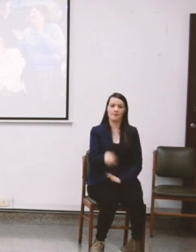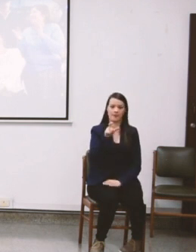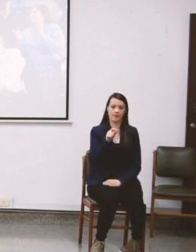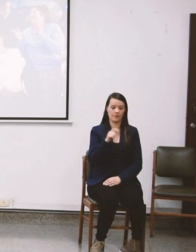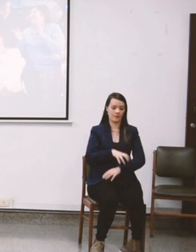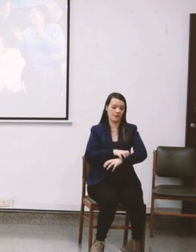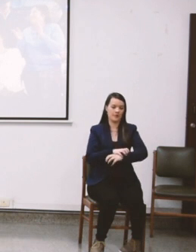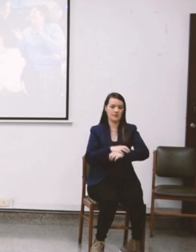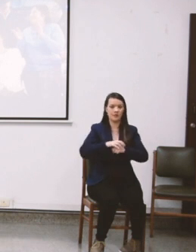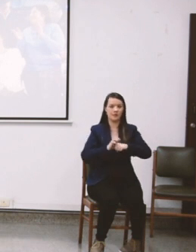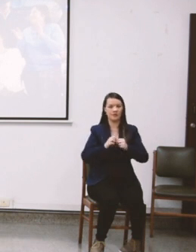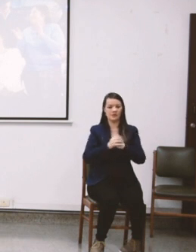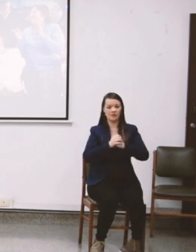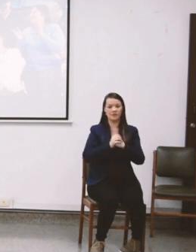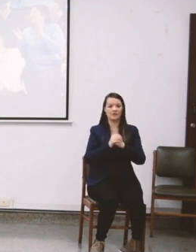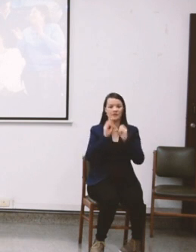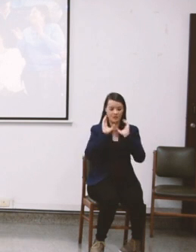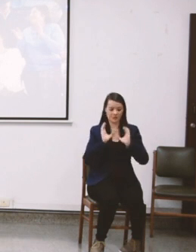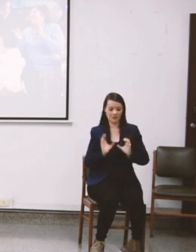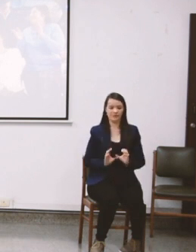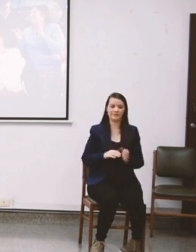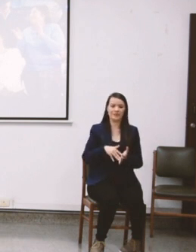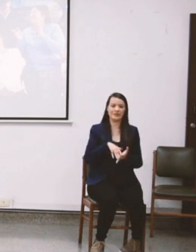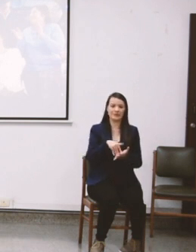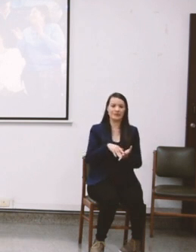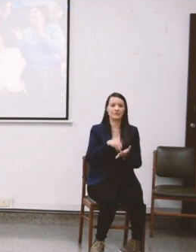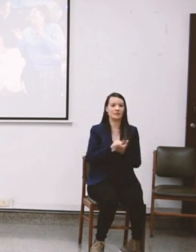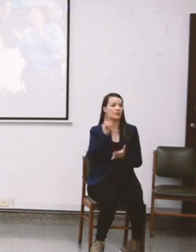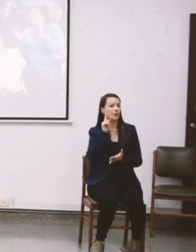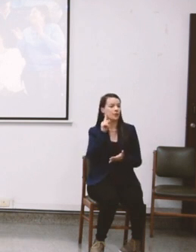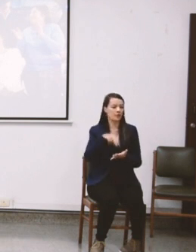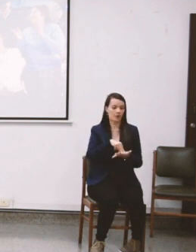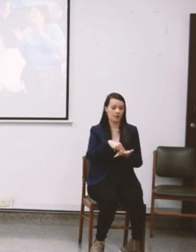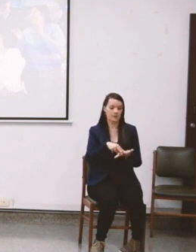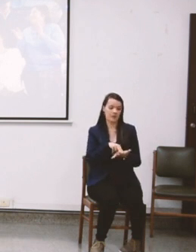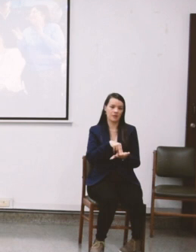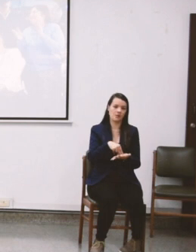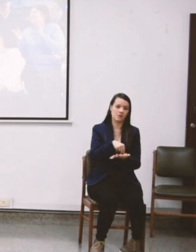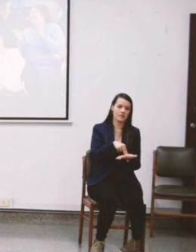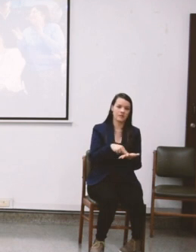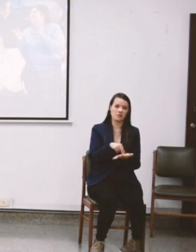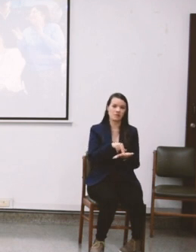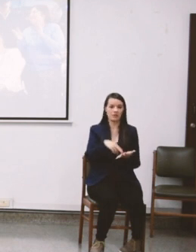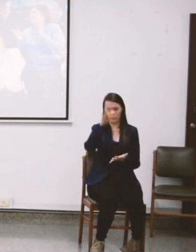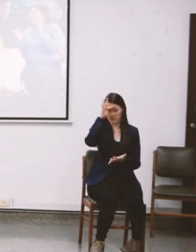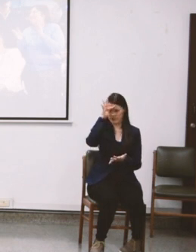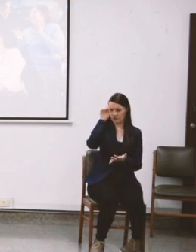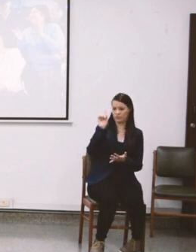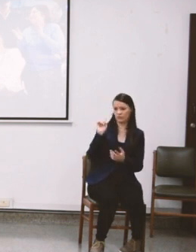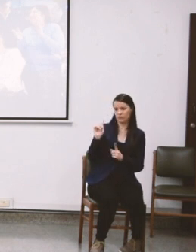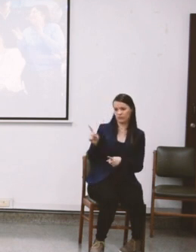distrofia muscular y precisamente el tema del borracho es porque si algo le han dicho en la clínica es que por